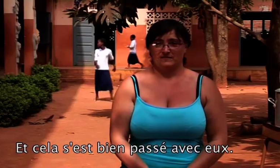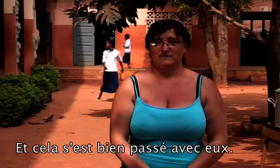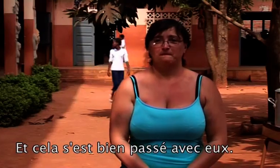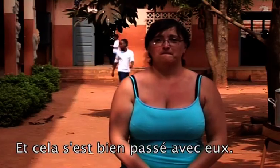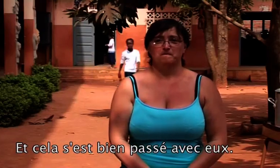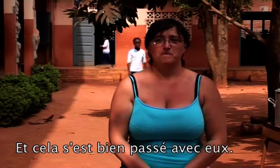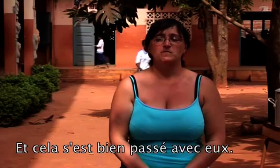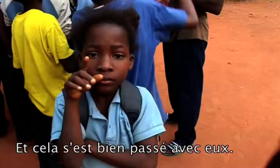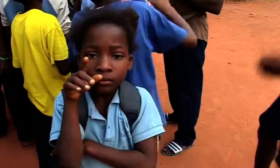béninois. Ça s'est bien passé en fait.